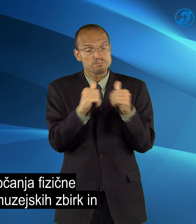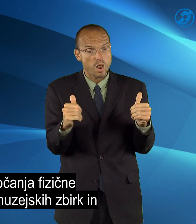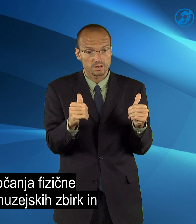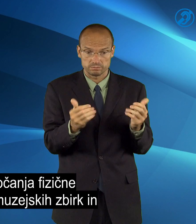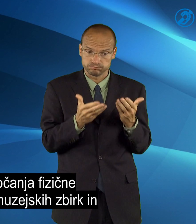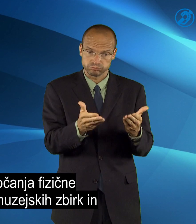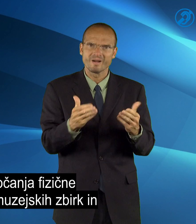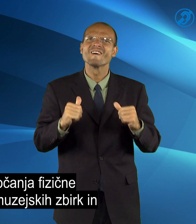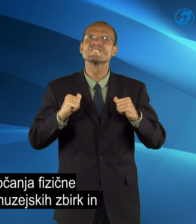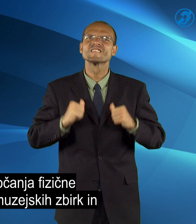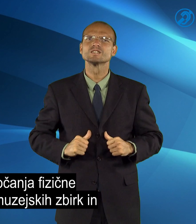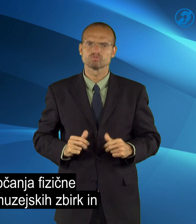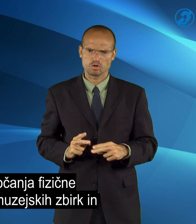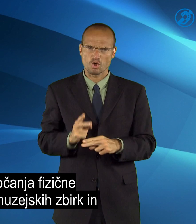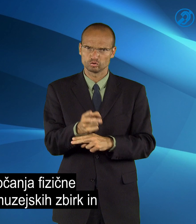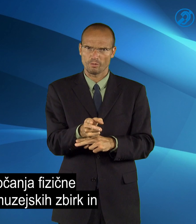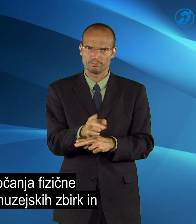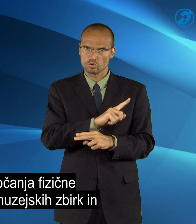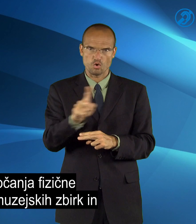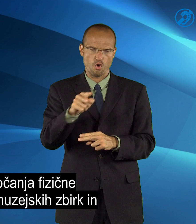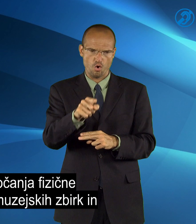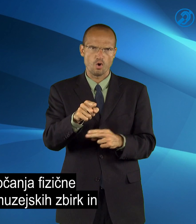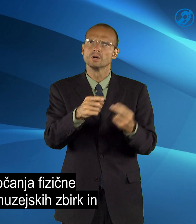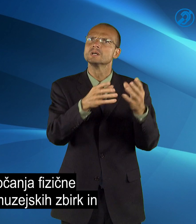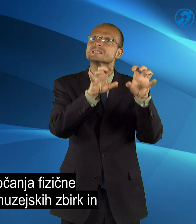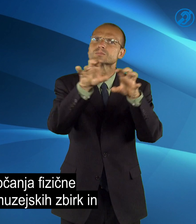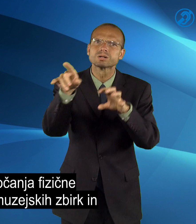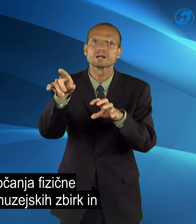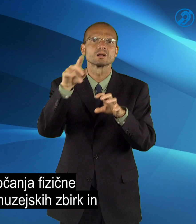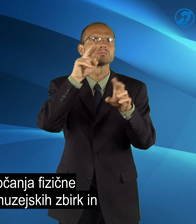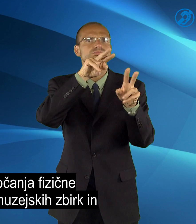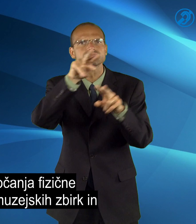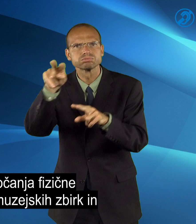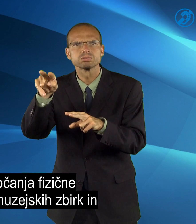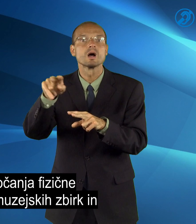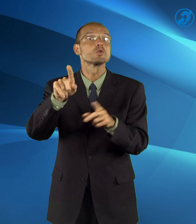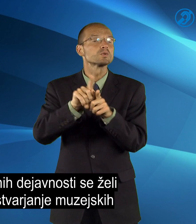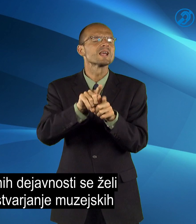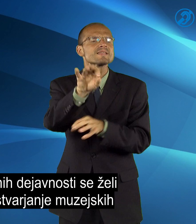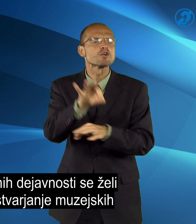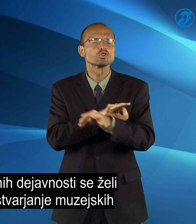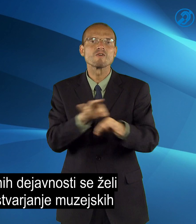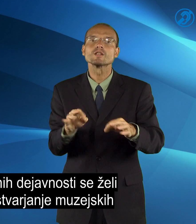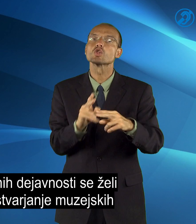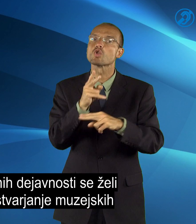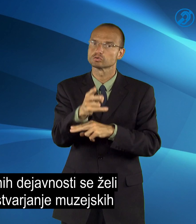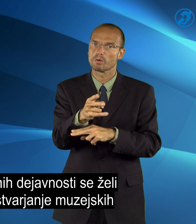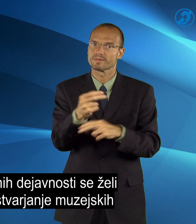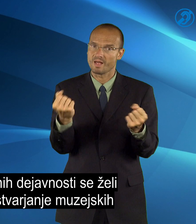Poleg omogočanja fizične dostopnosti do muzejskih zbirk in načrtovanja dostopnih dejavnosti se želi